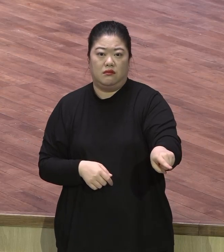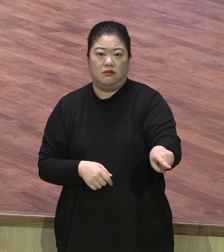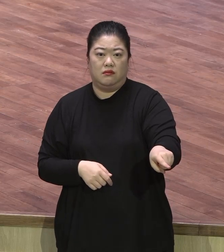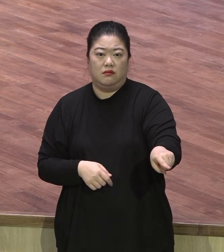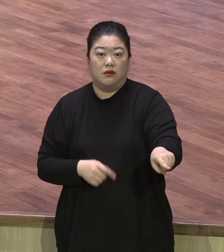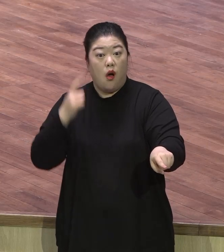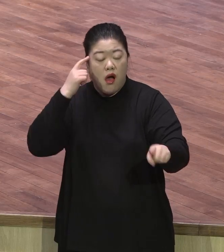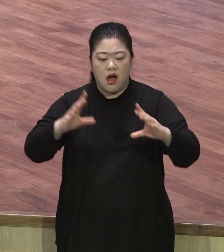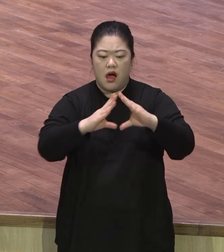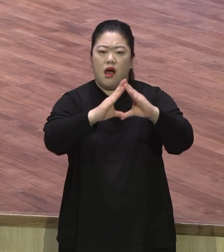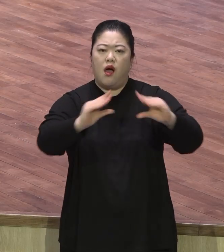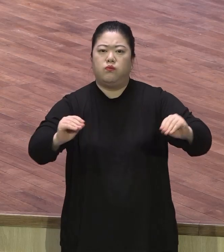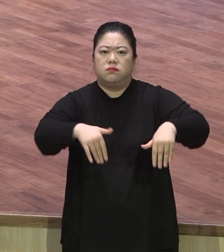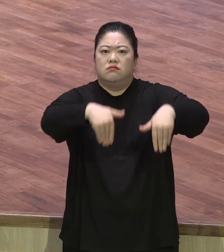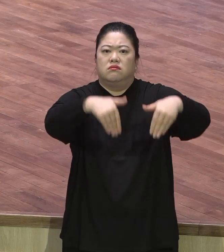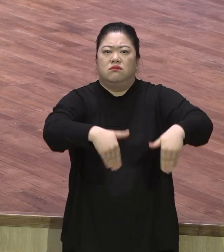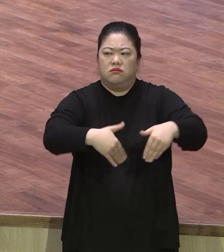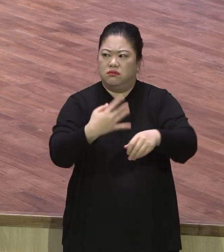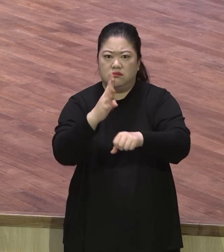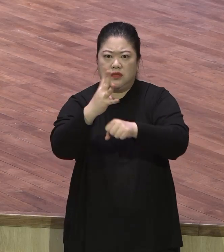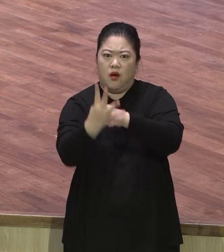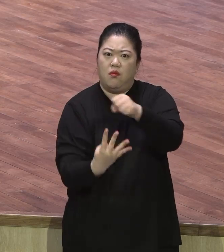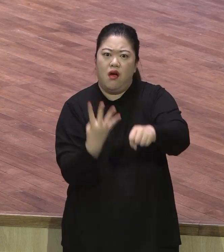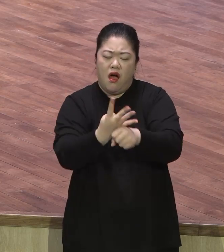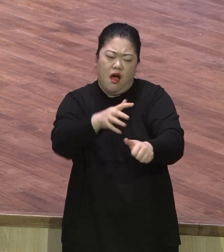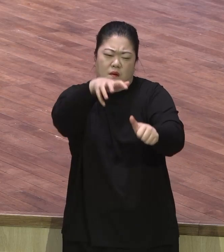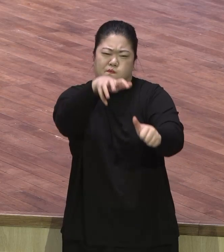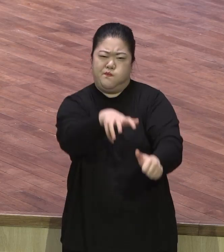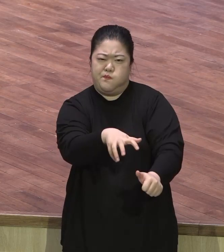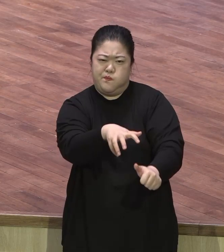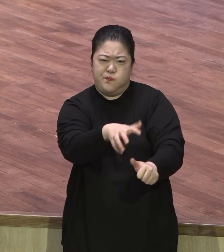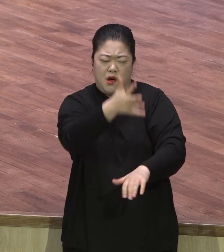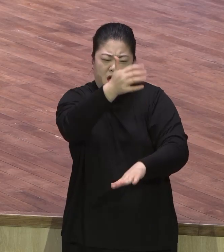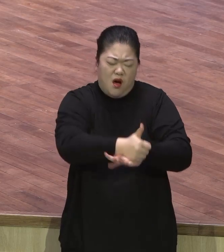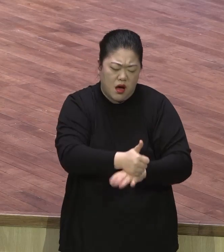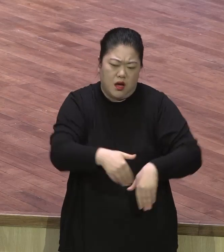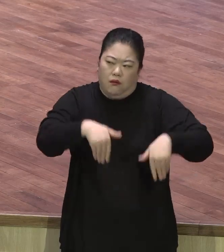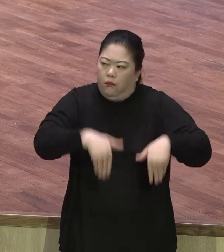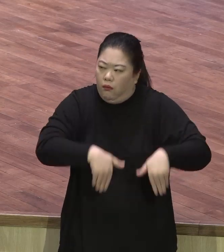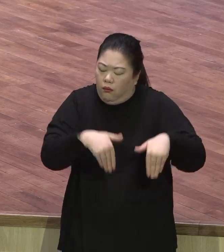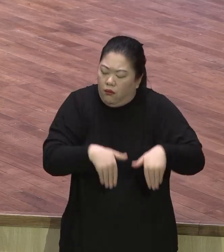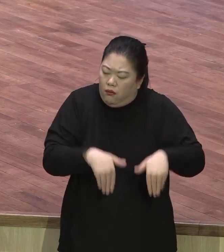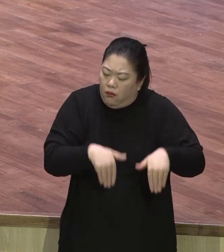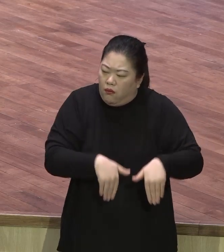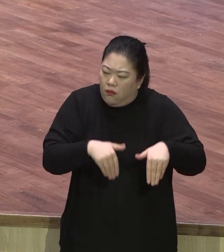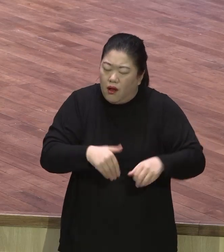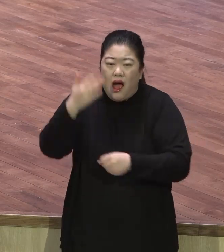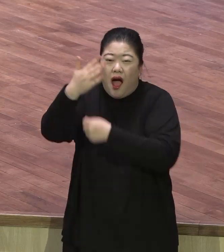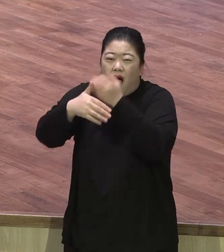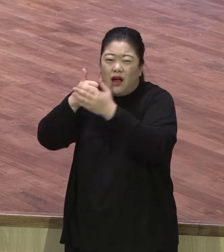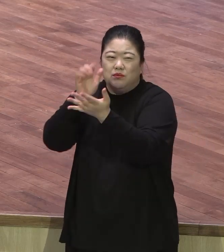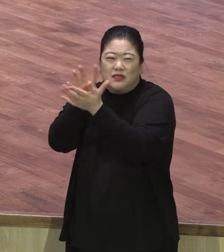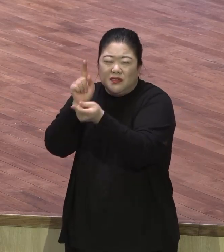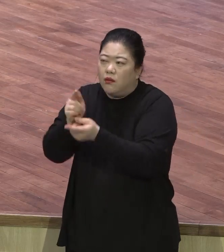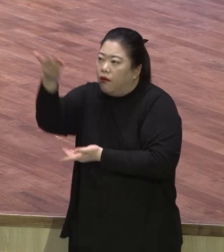노예 근성 하나님과 직접 대면해서 직접 응답받는 이거 할 줄 모르고